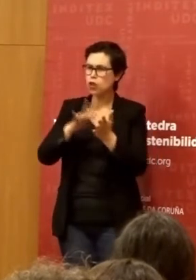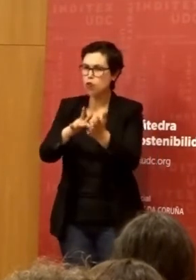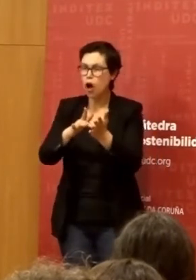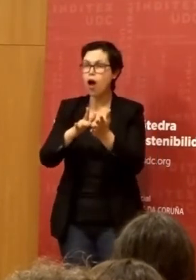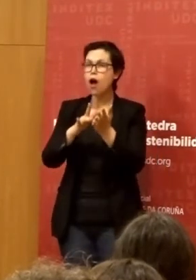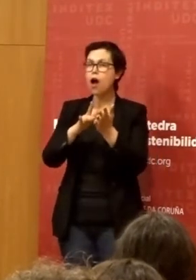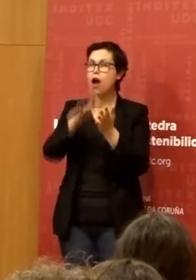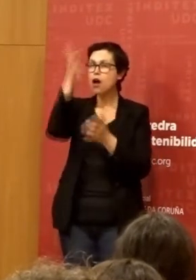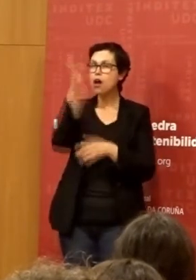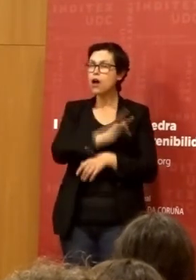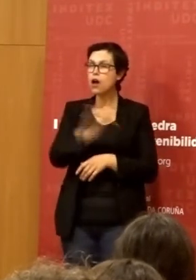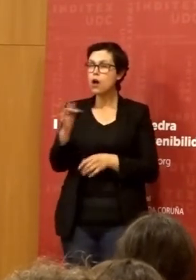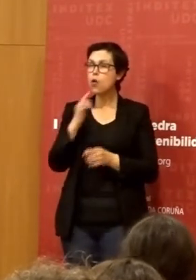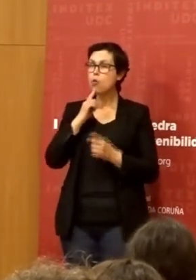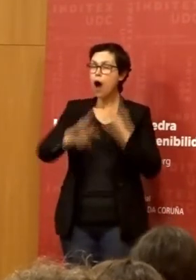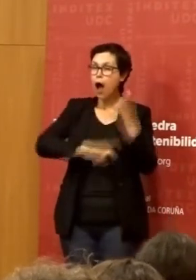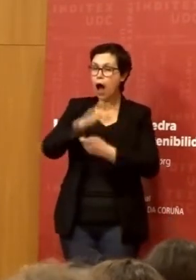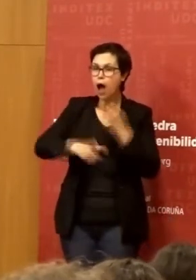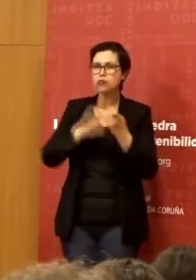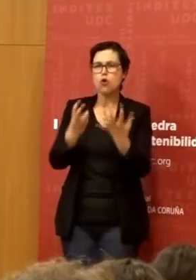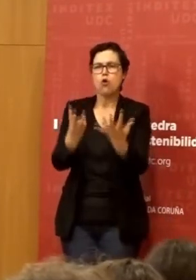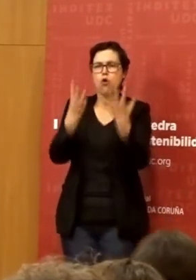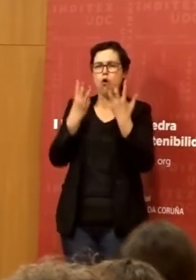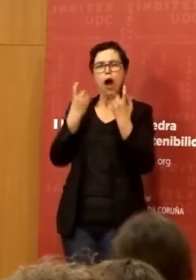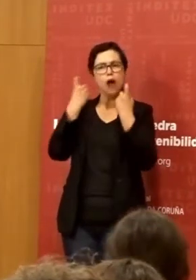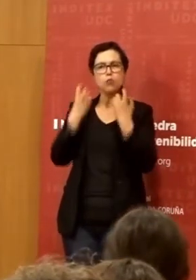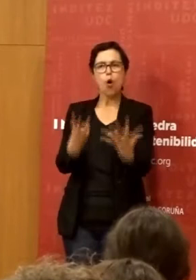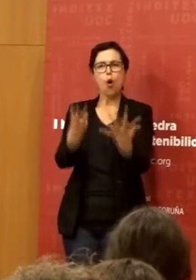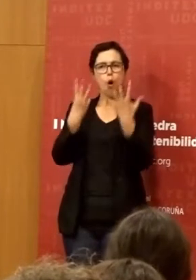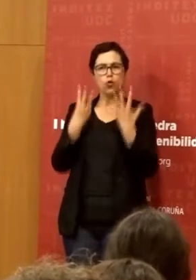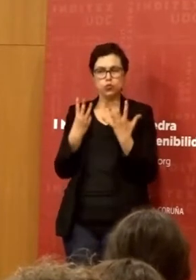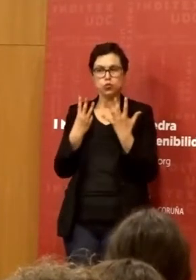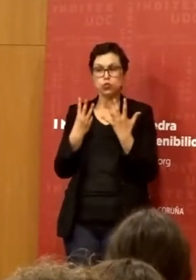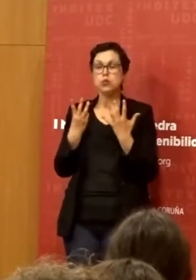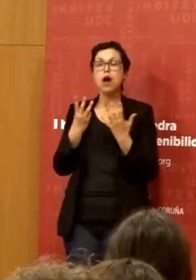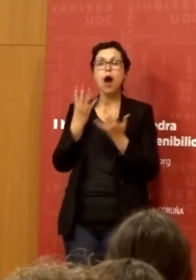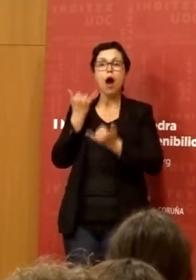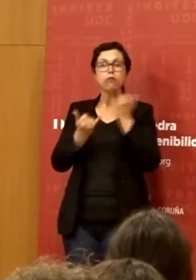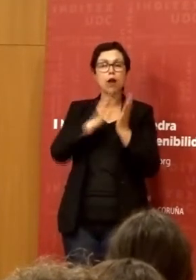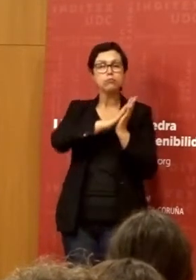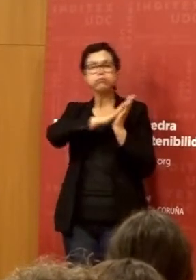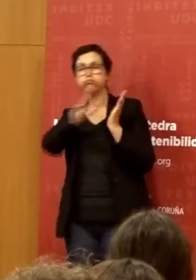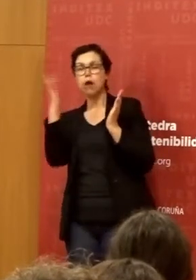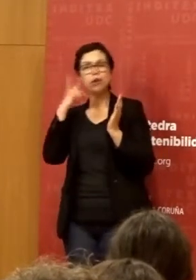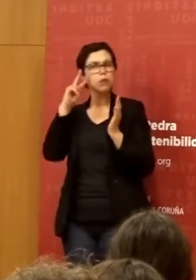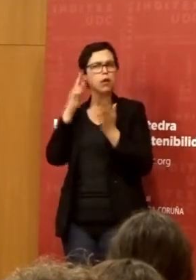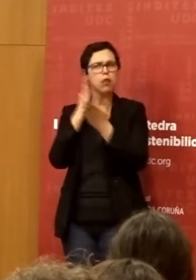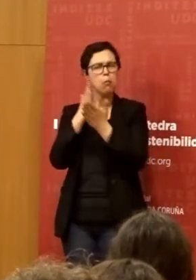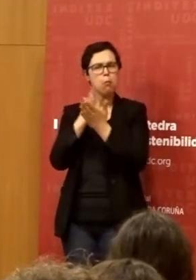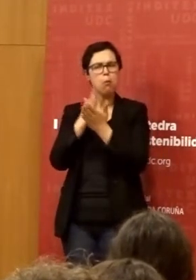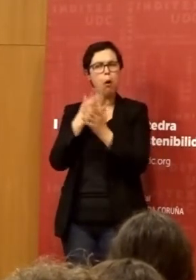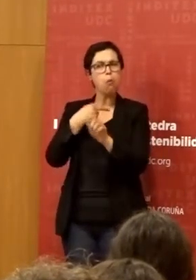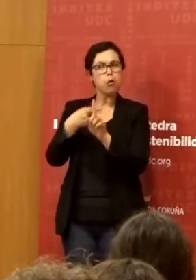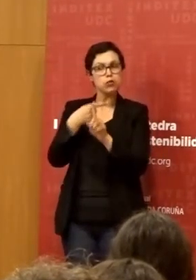pues tuvo cada año 8 alumnos, y la experiencia de estos cursos fue muy positiva, y algunos de los alumnos pues tuvieron